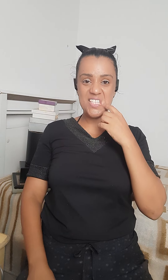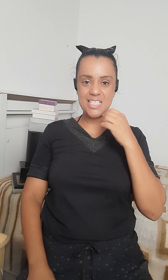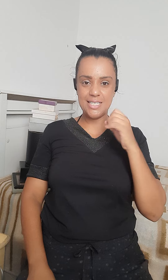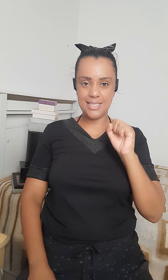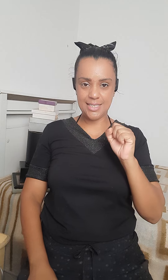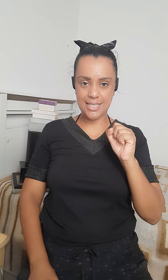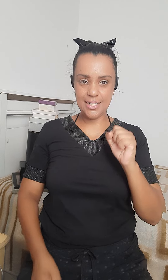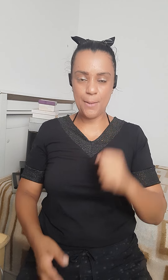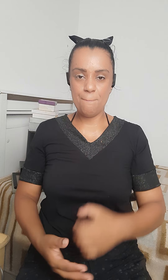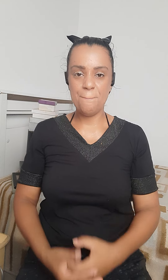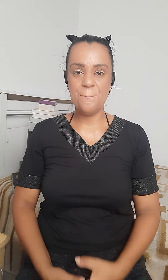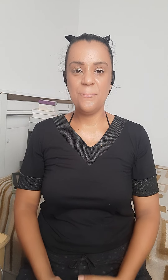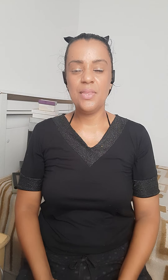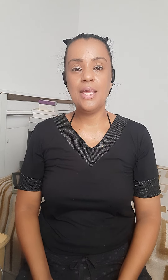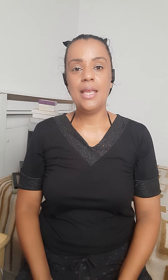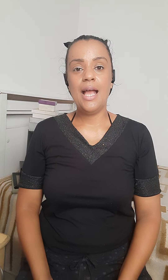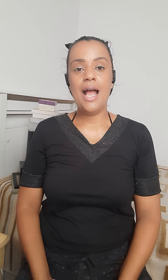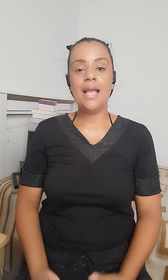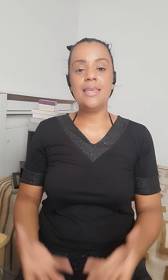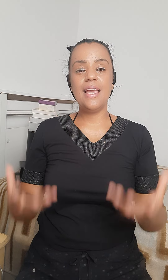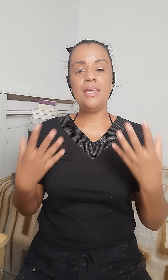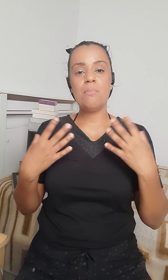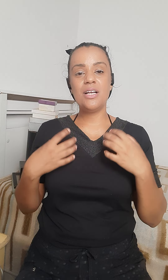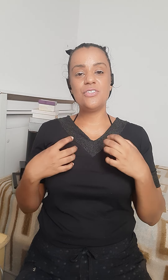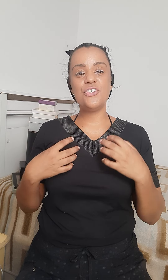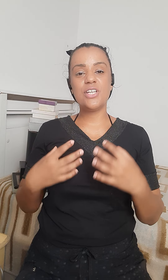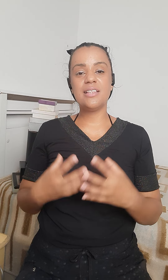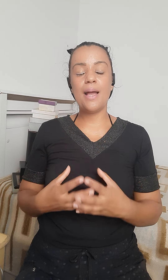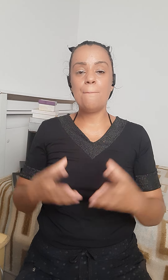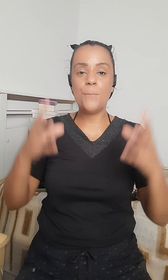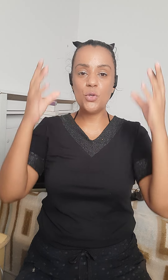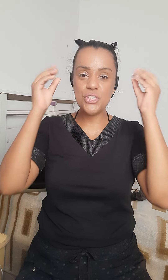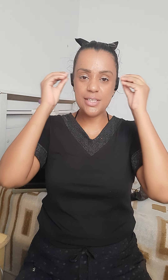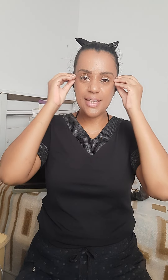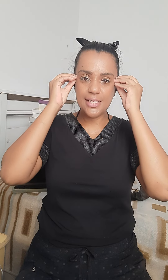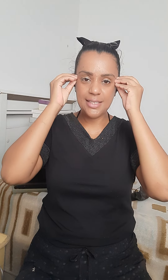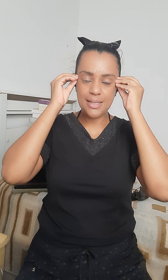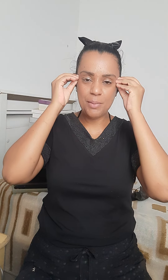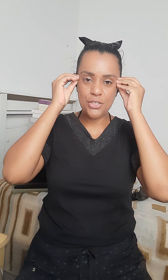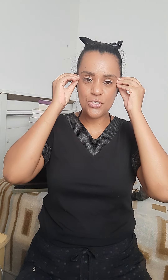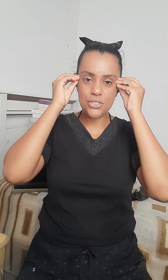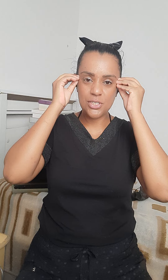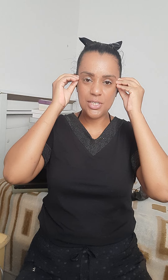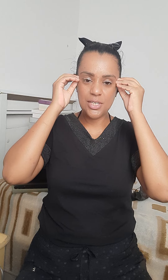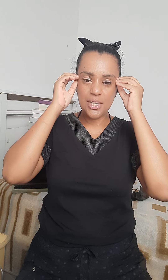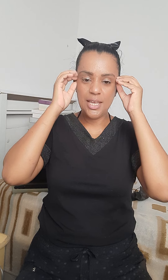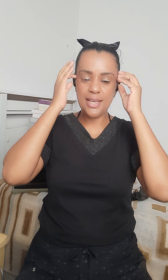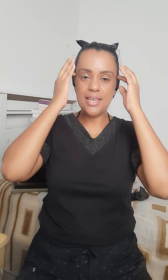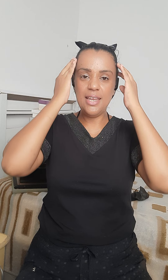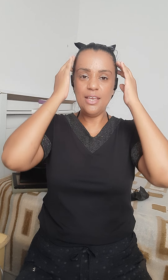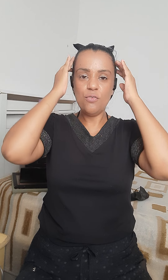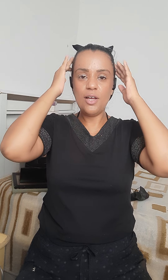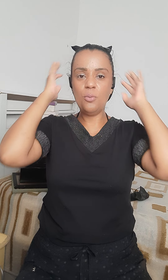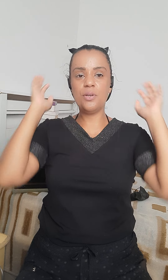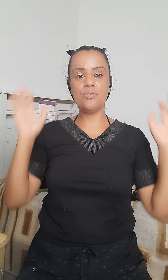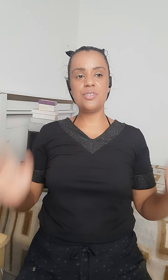mesa, tá? Aquela imagem já tá projetada na mente. É que nem eu falo pra